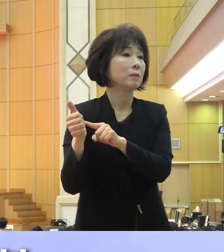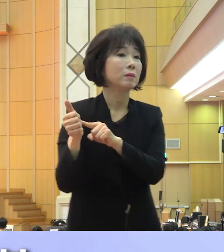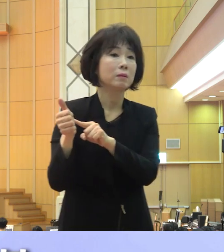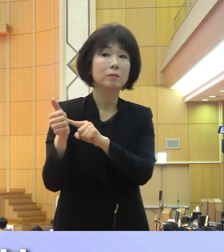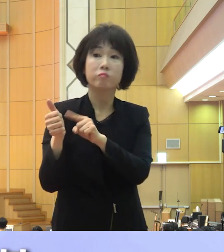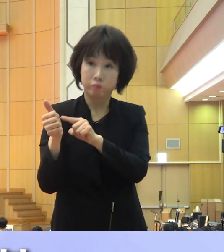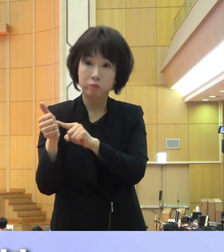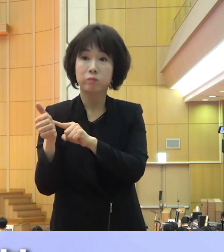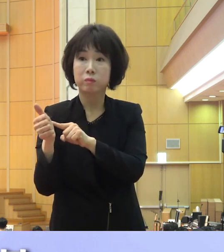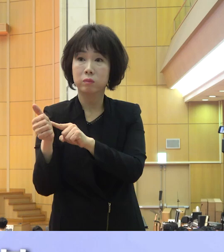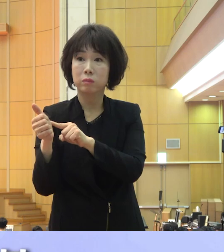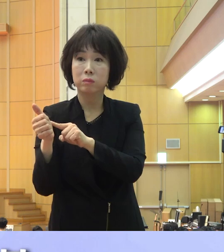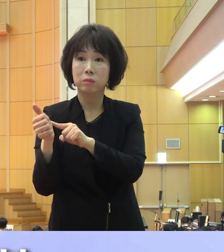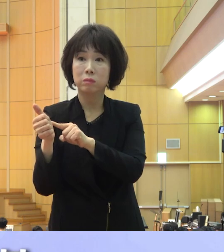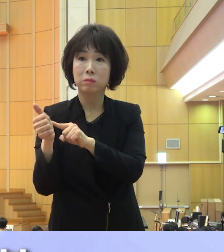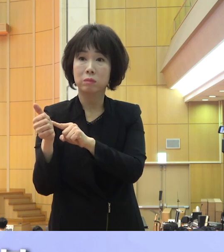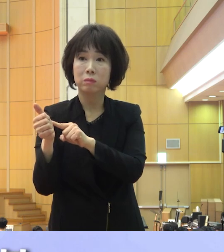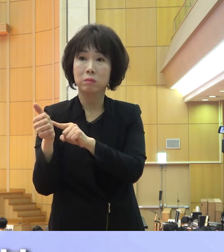니고데모가